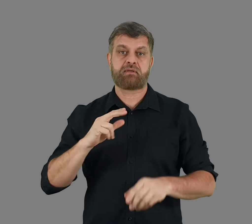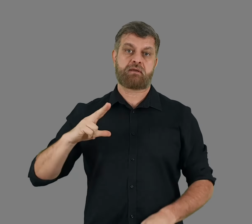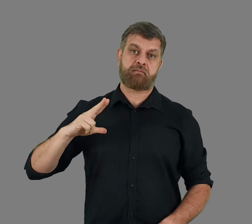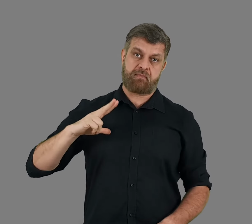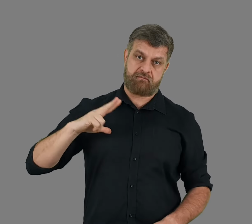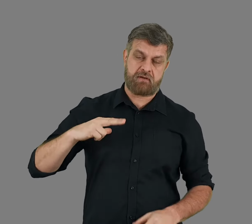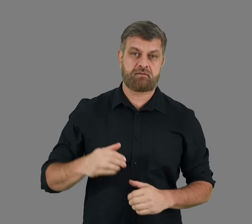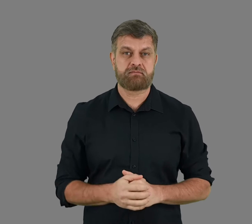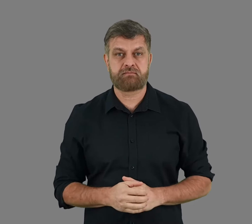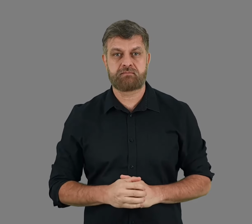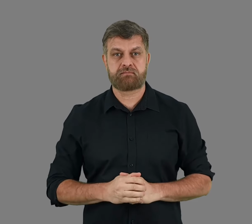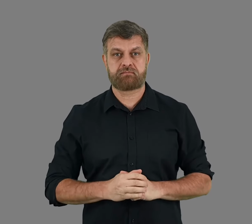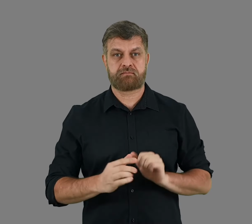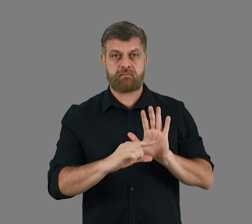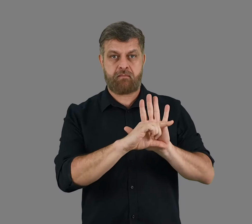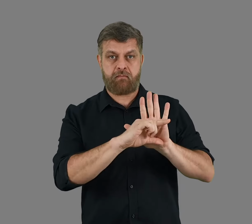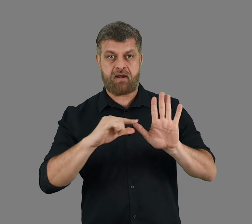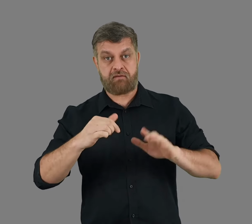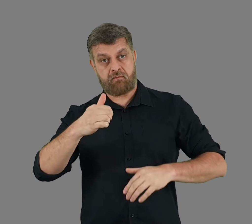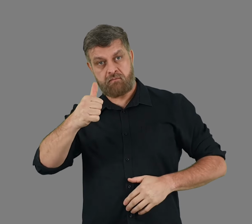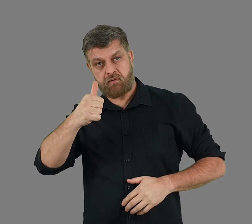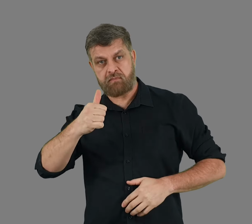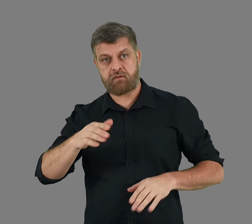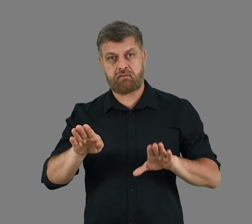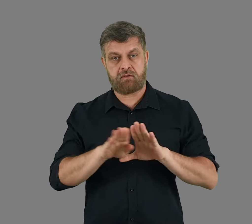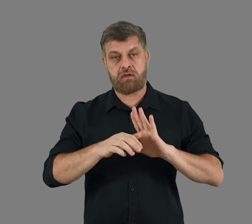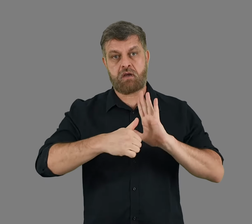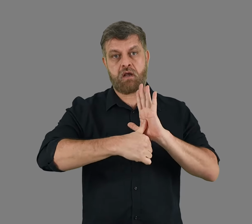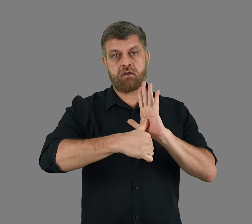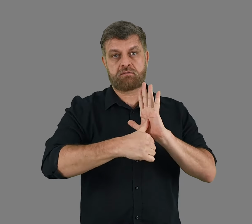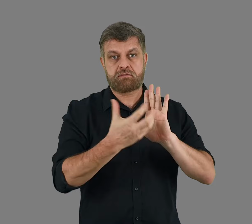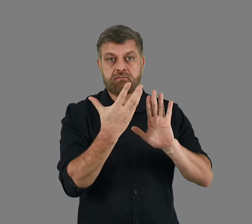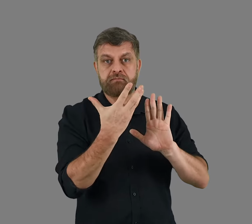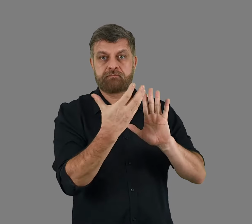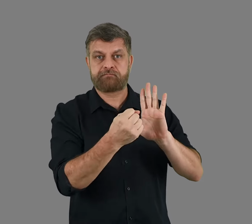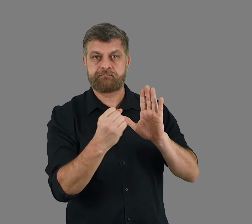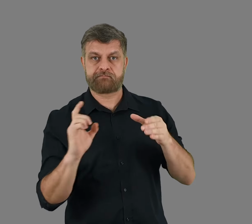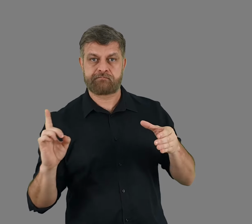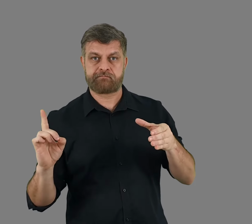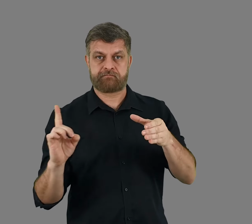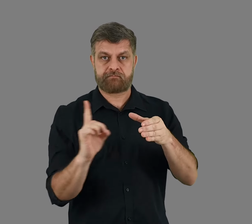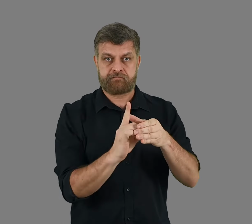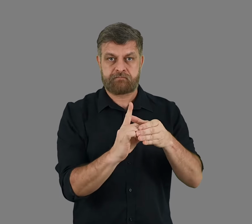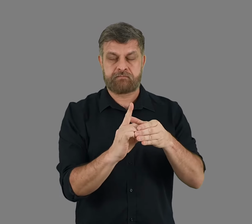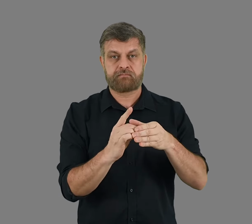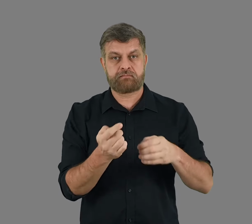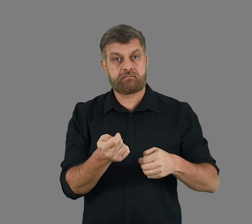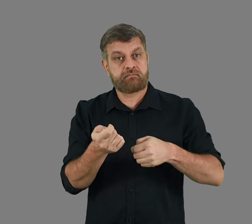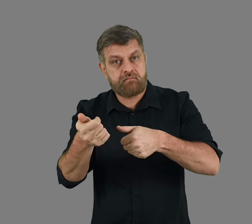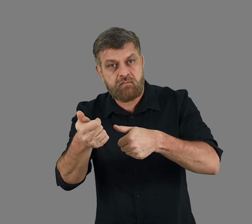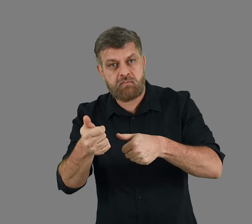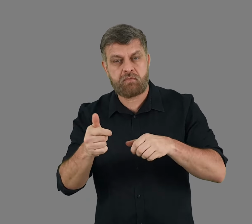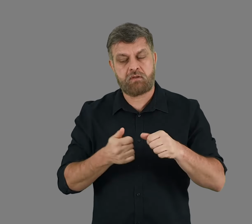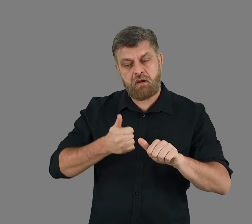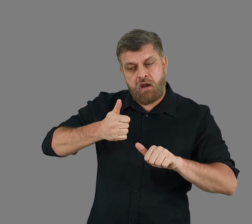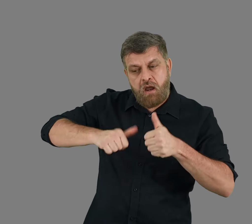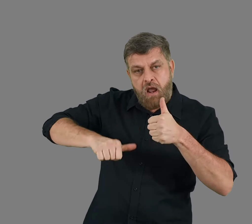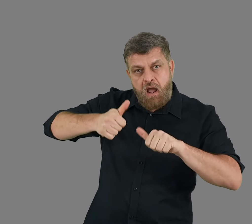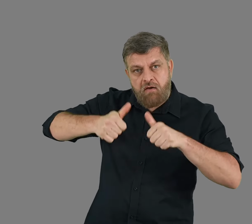Parágrafo 1º. A admissão do associado benemérito dar-se através de análise de relevância